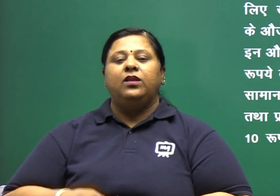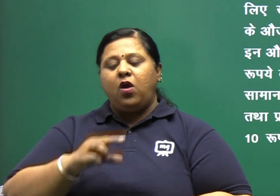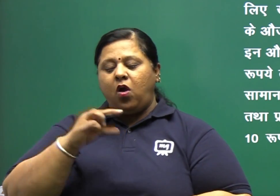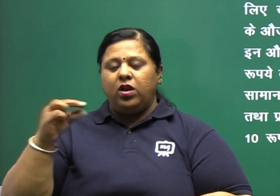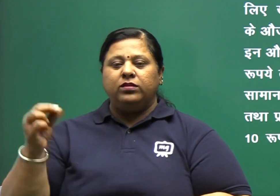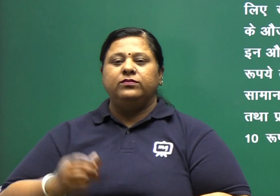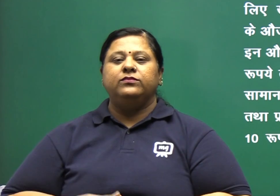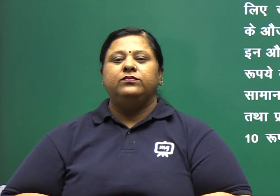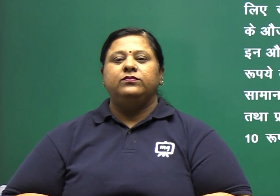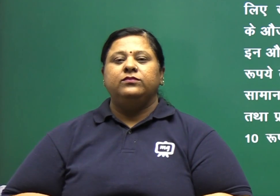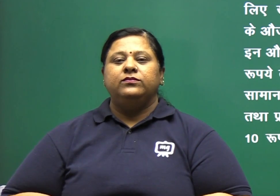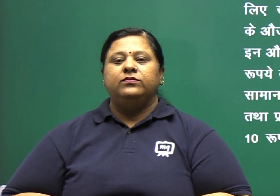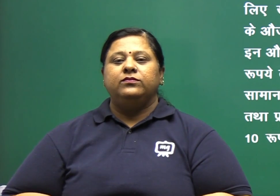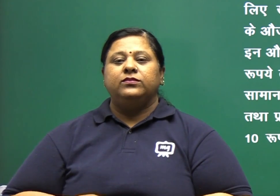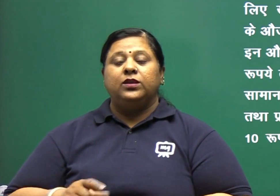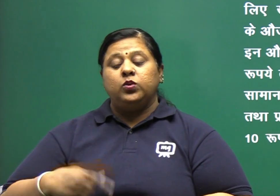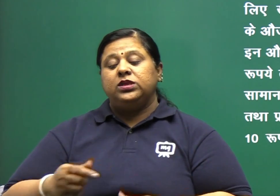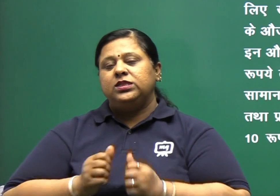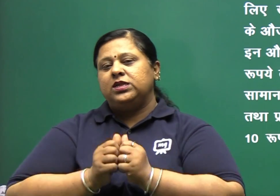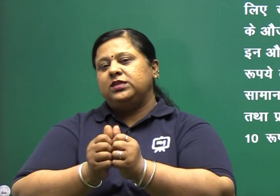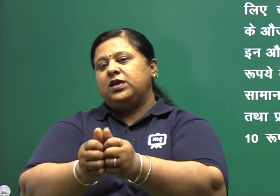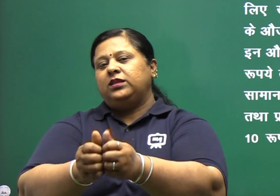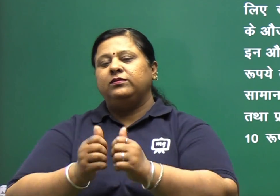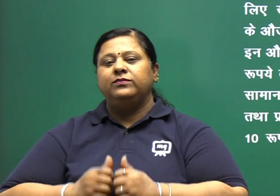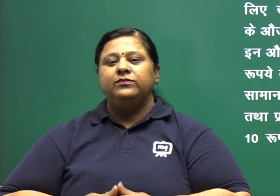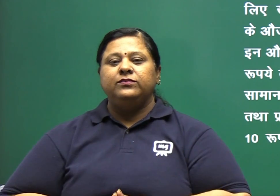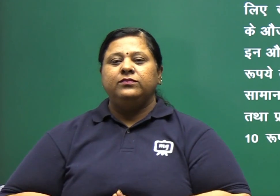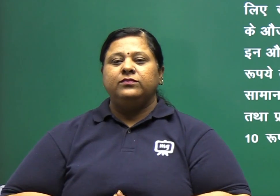और उसके साथ साथ